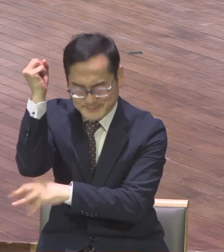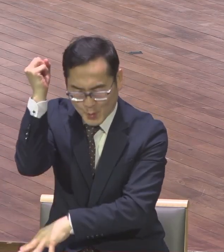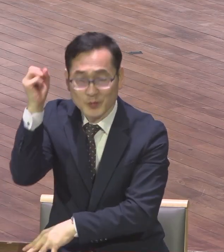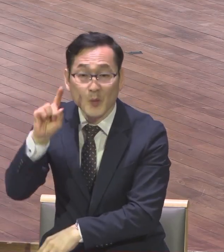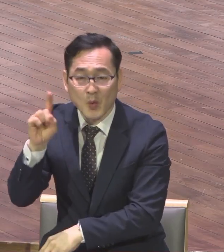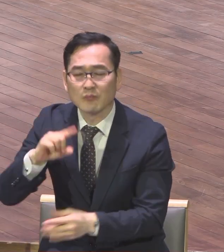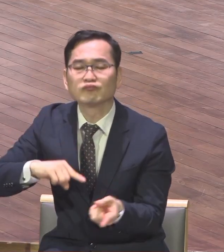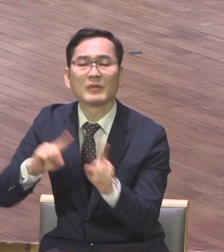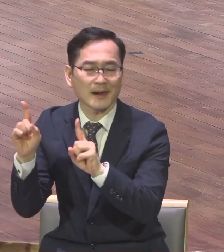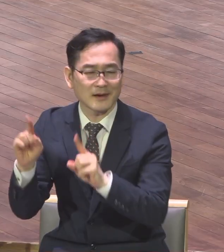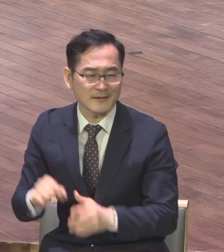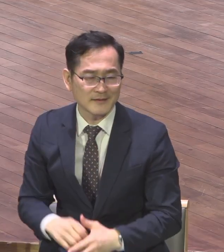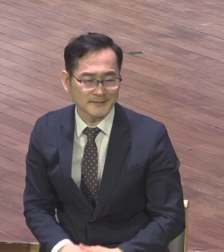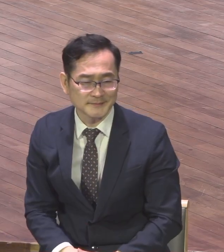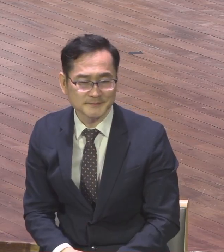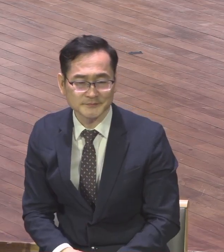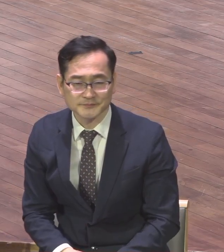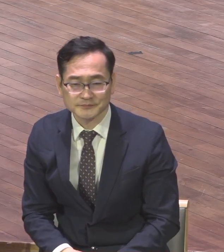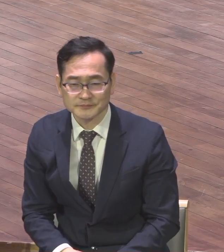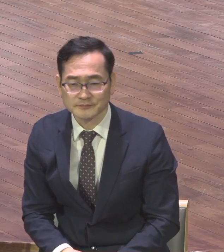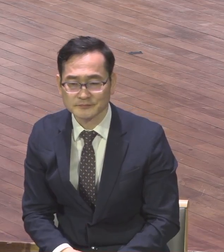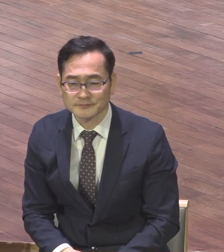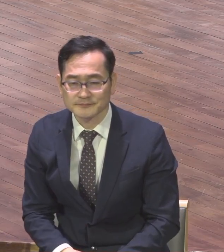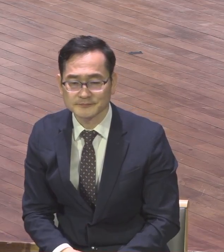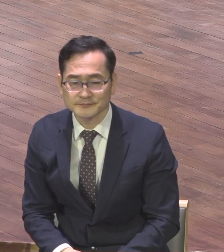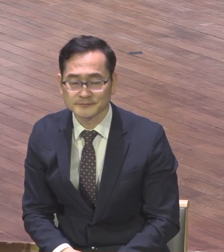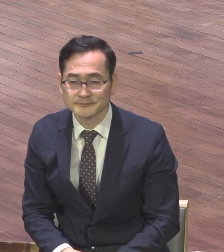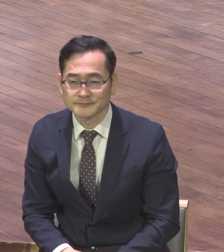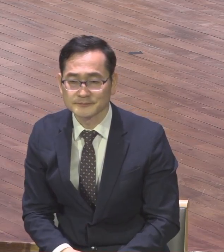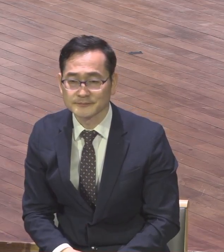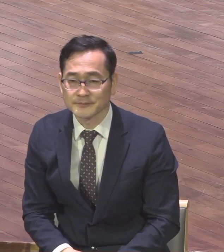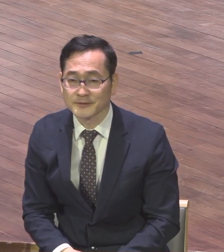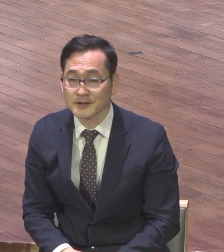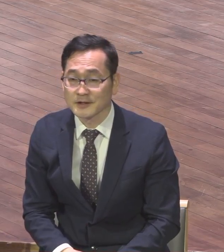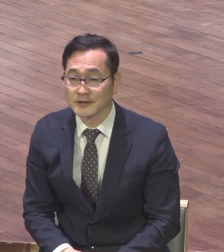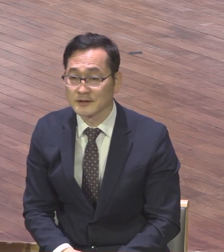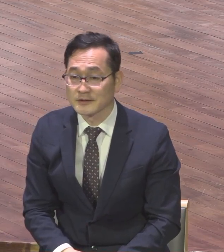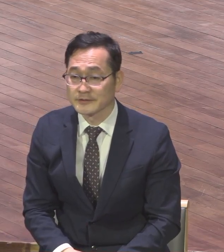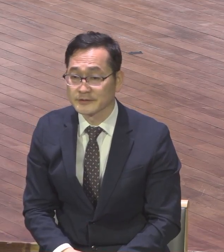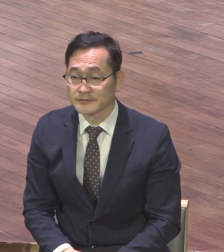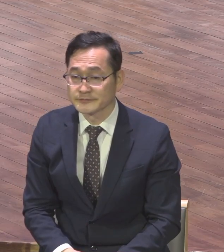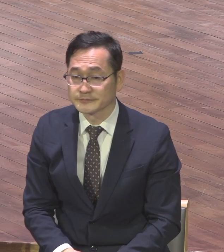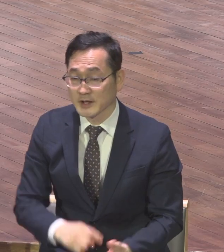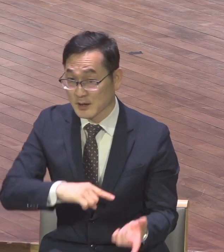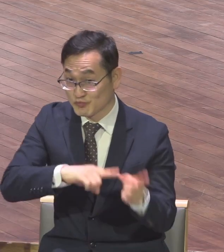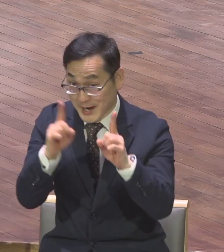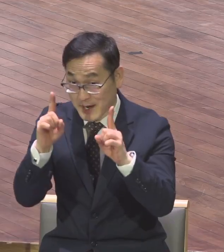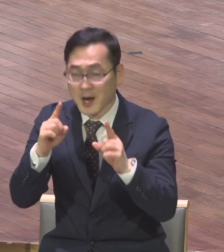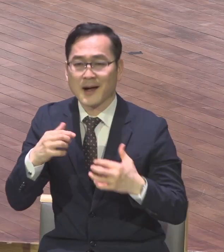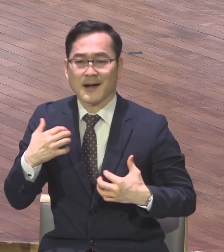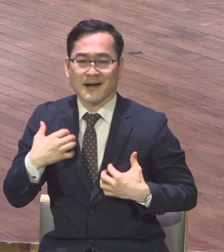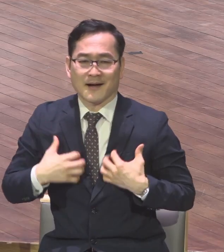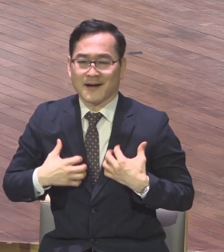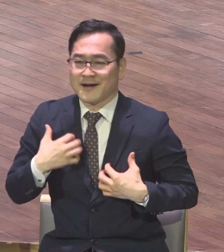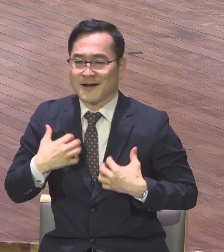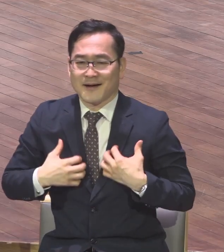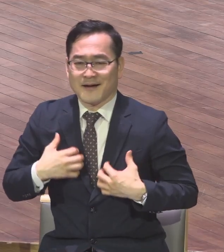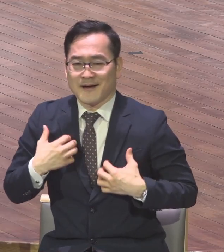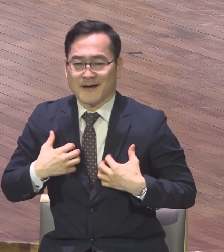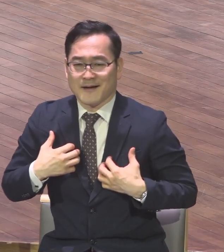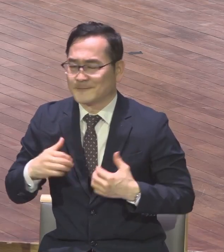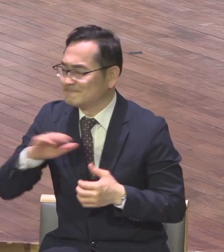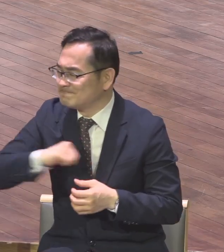그래서 오늘 말씀 제목처럼 우리는 부활의 기쁨을 실제로 누리면서